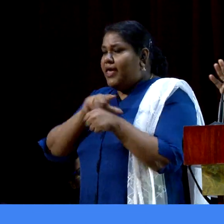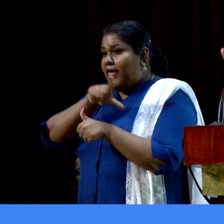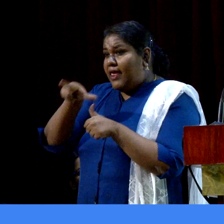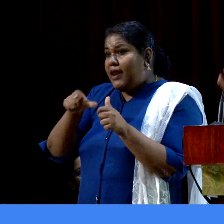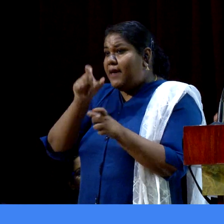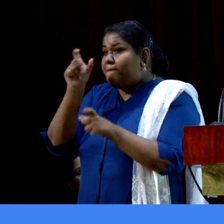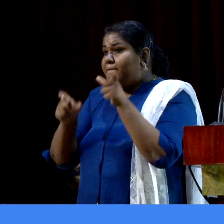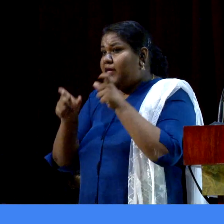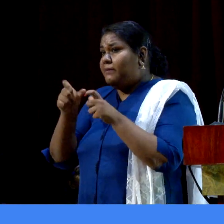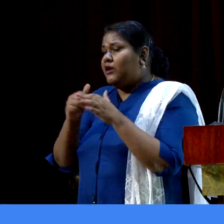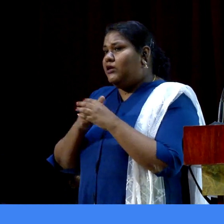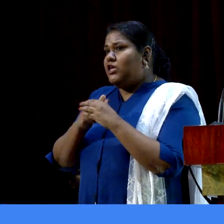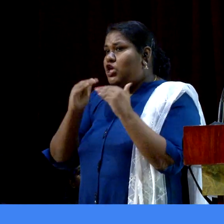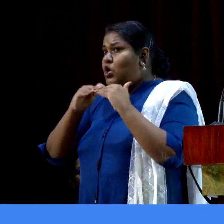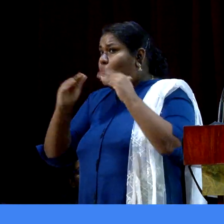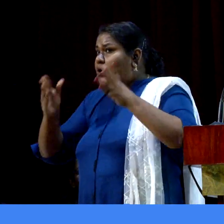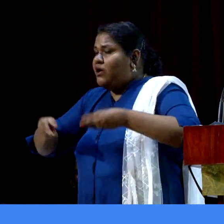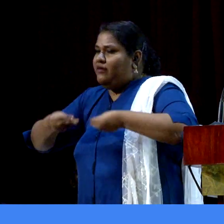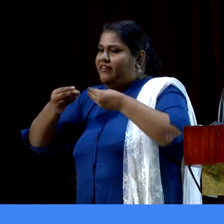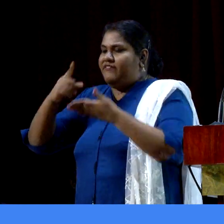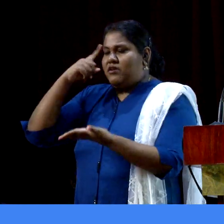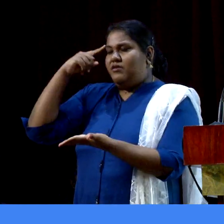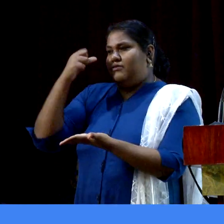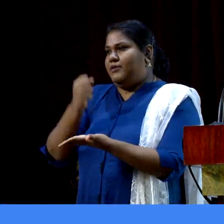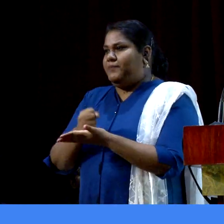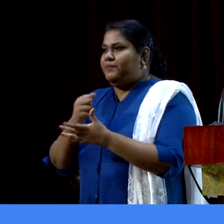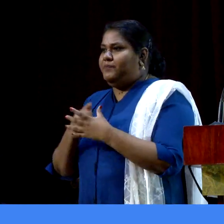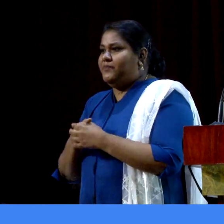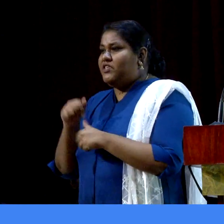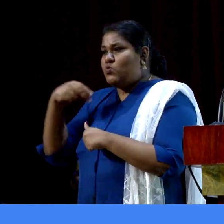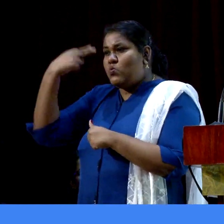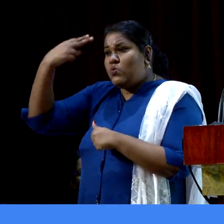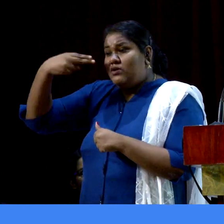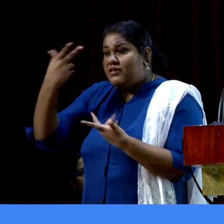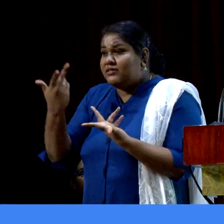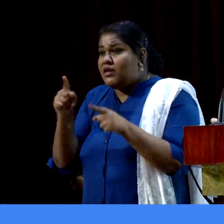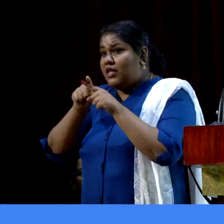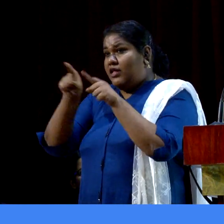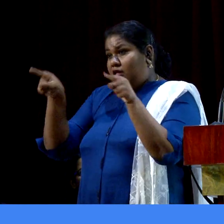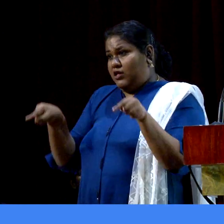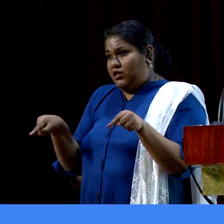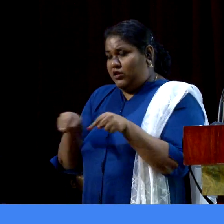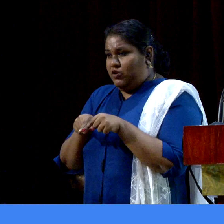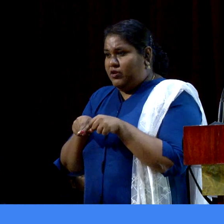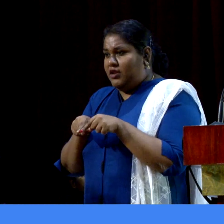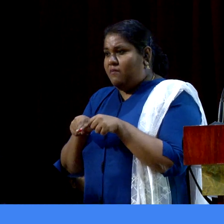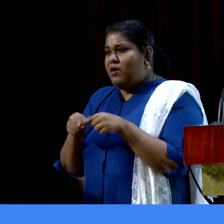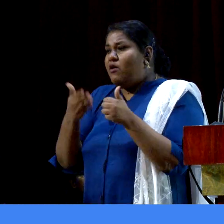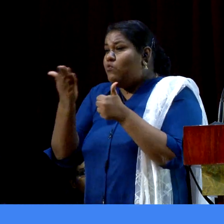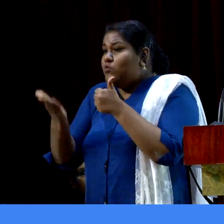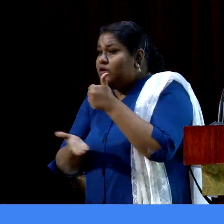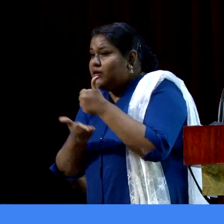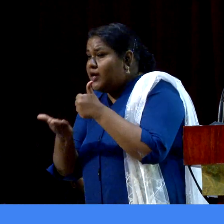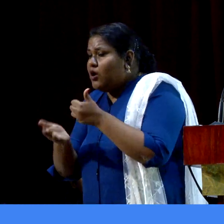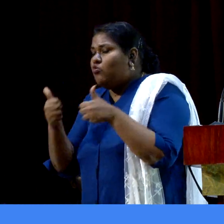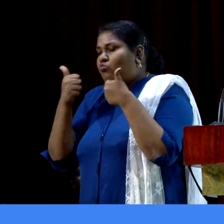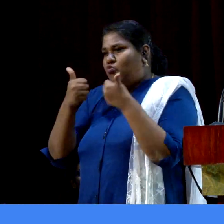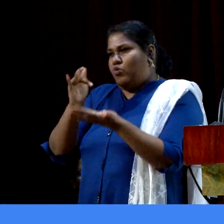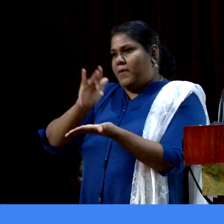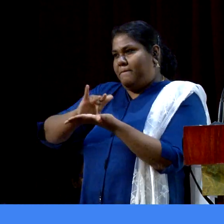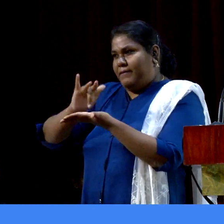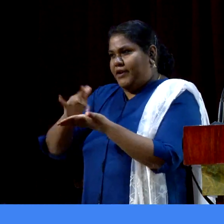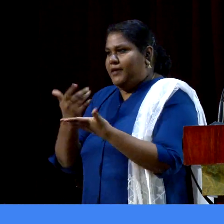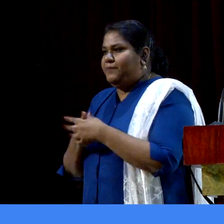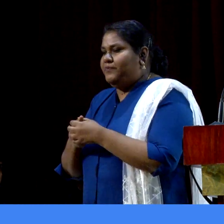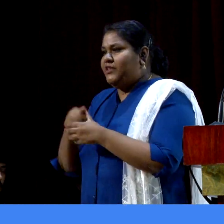முதல் மண் எங்களுடைய மண்ணாக இருந்திருக்கிறது. அந்த காரணத்தினால்தான் நிலம் என்பது உரிமையாய் மாறியது. நிலம் என்பது